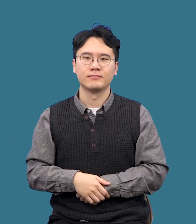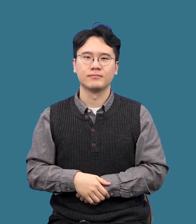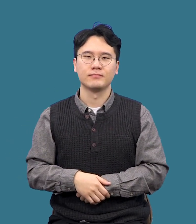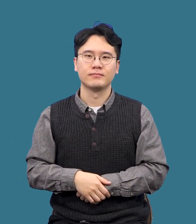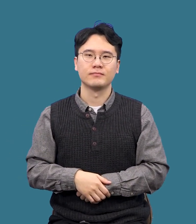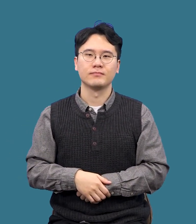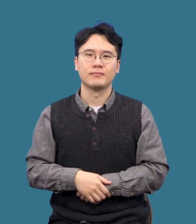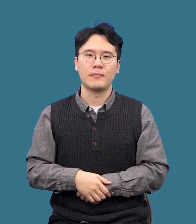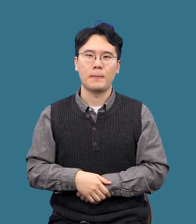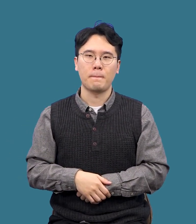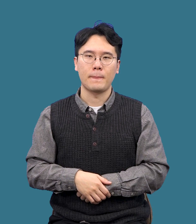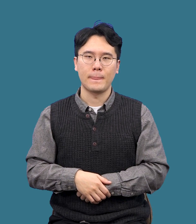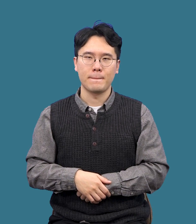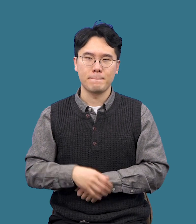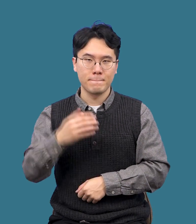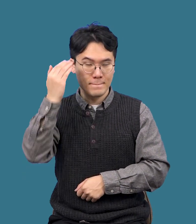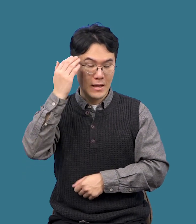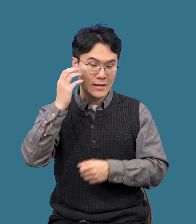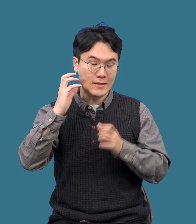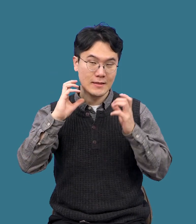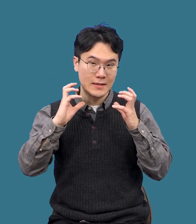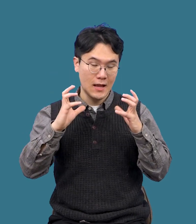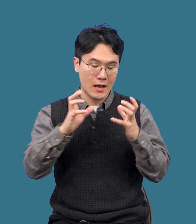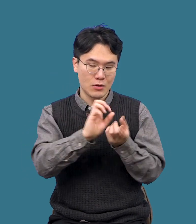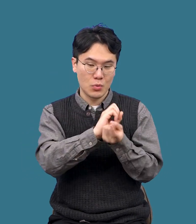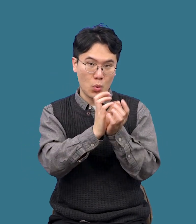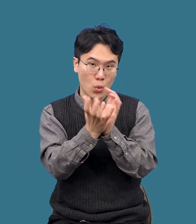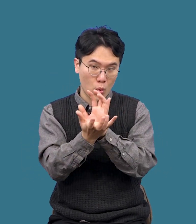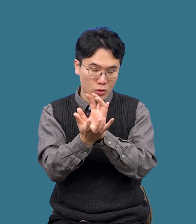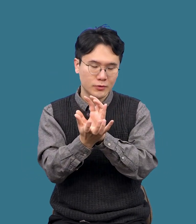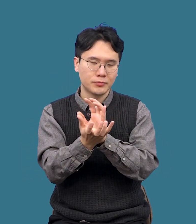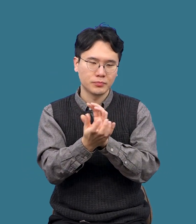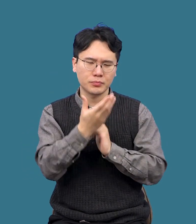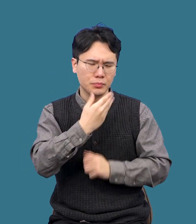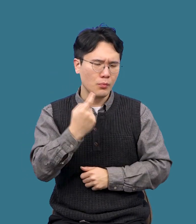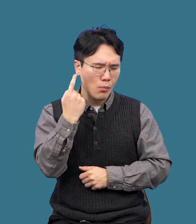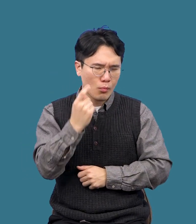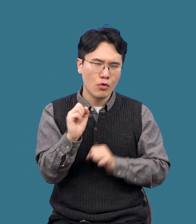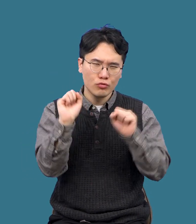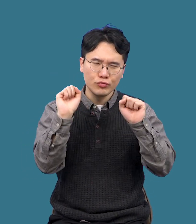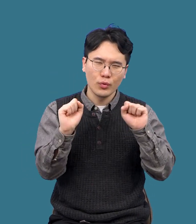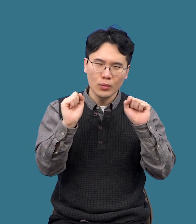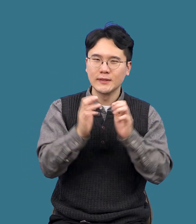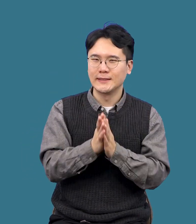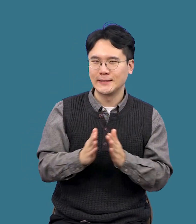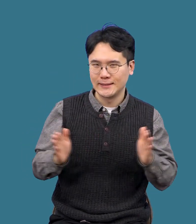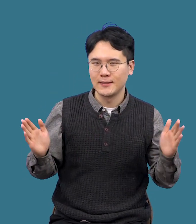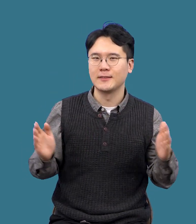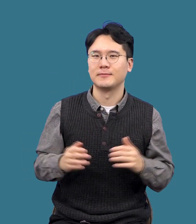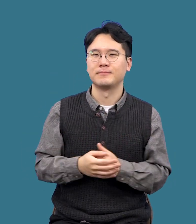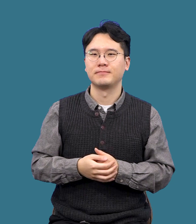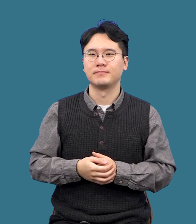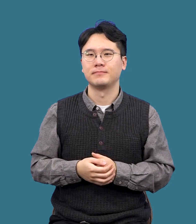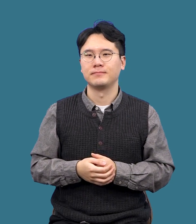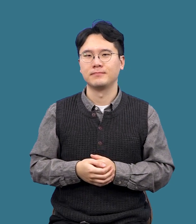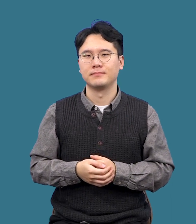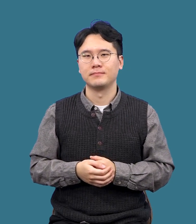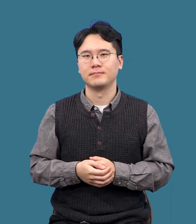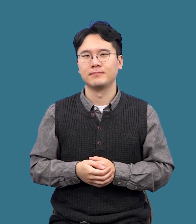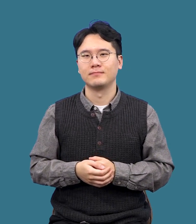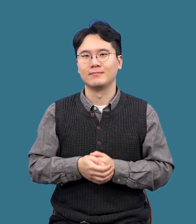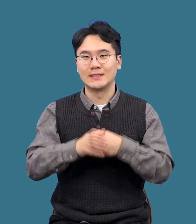그는 나라 꽂힌 무궁화 복음운동을 시작하면서 그들에게 노래를 가르칩니다. 비록